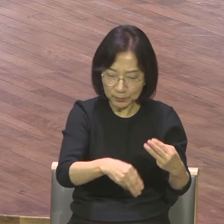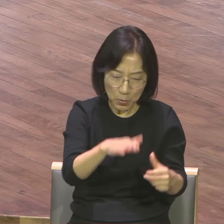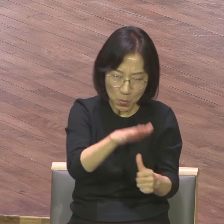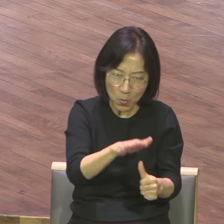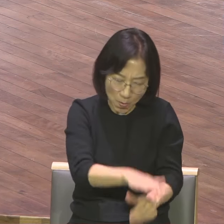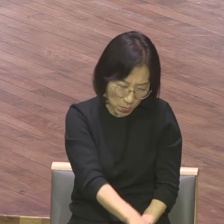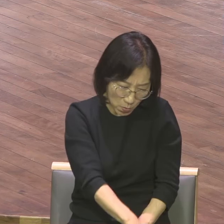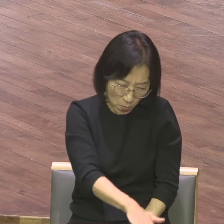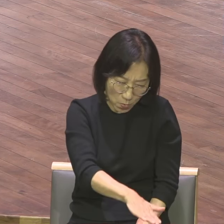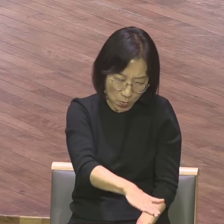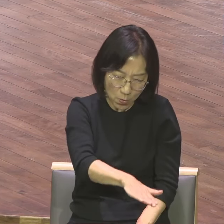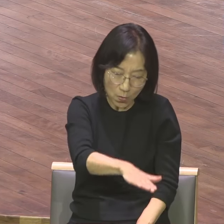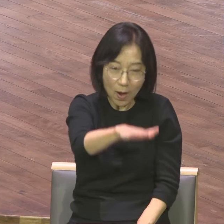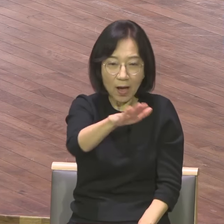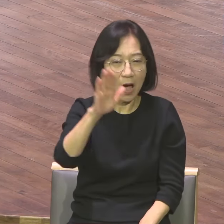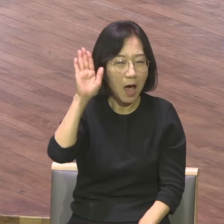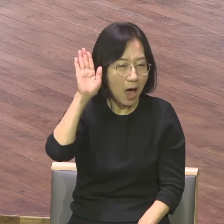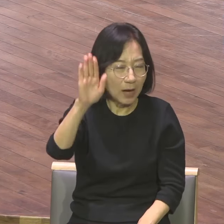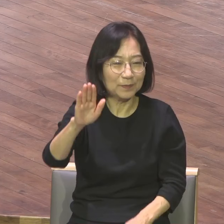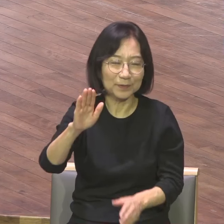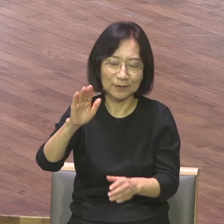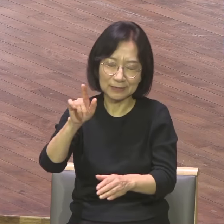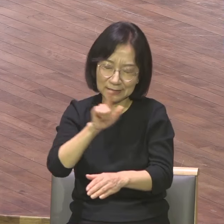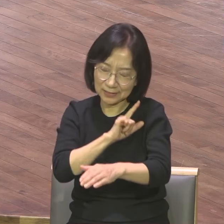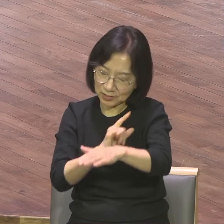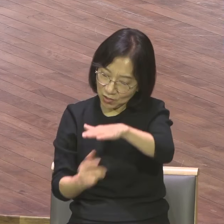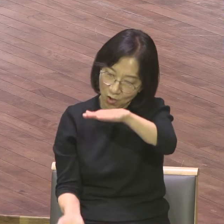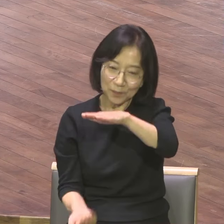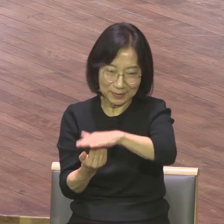쓰임받는 영육간의 섬이 될 줄 믿습니다.